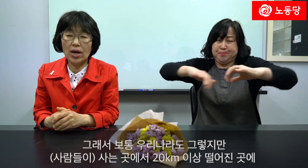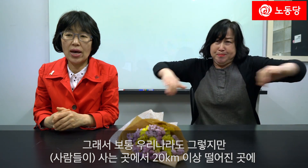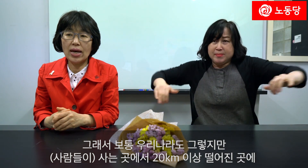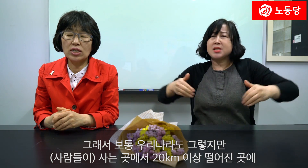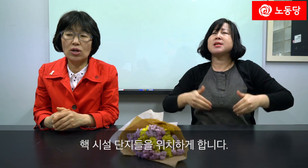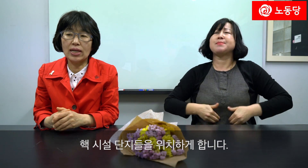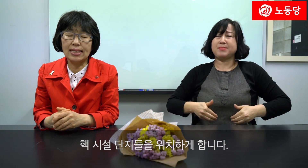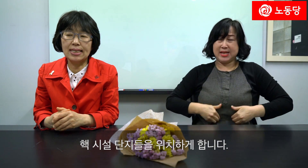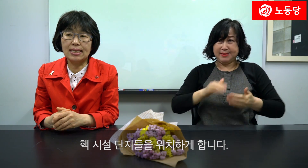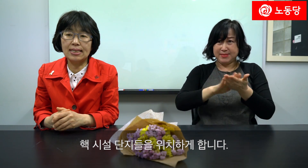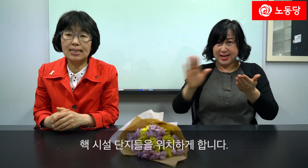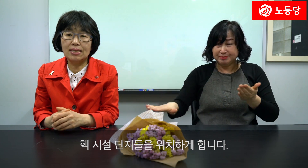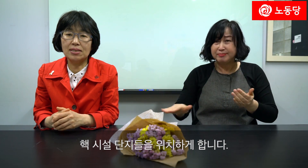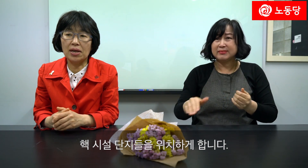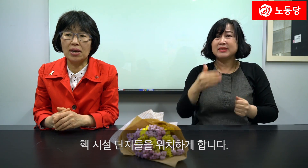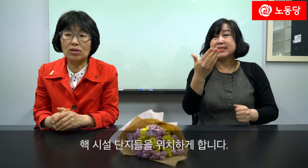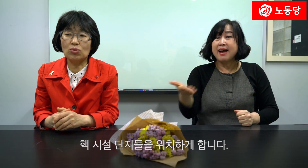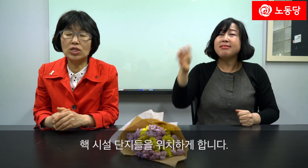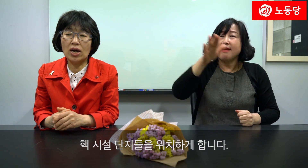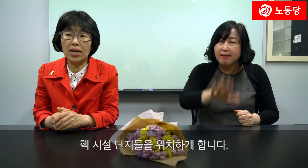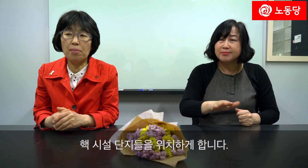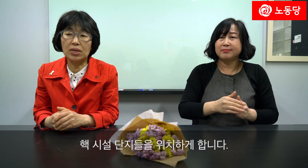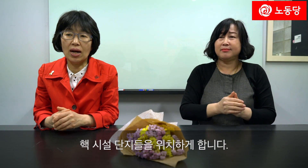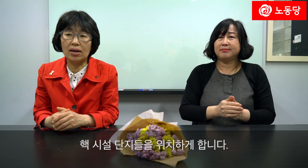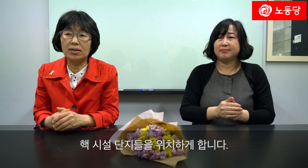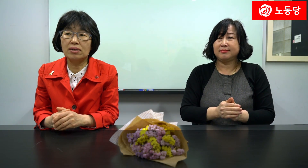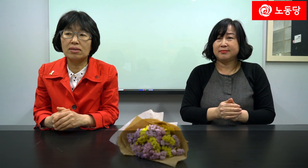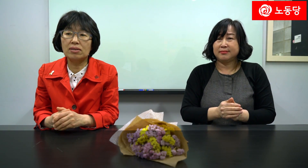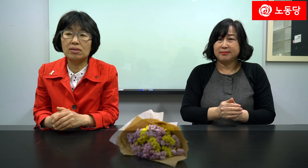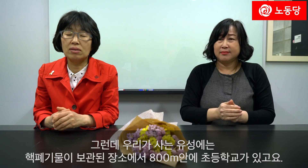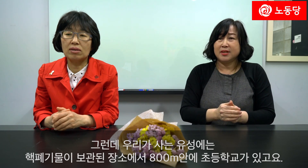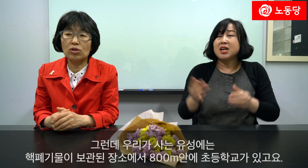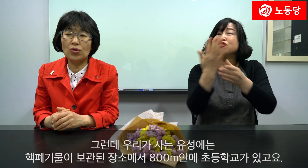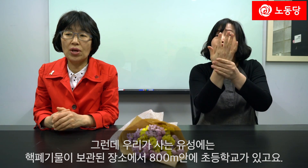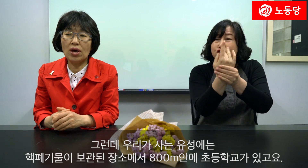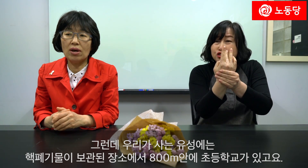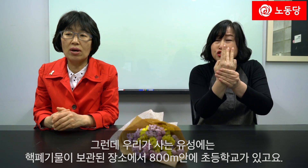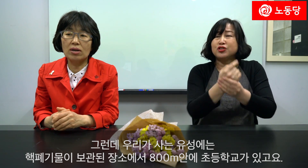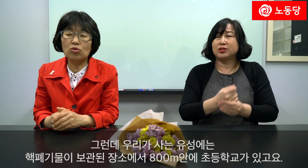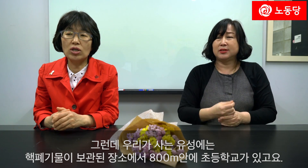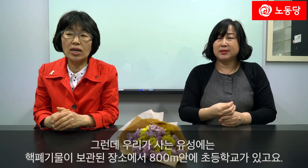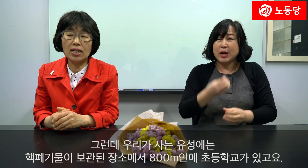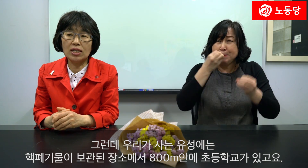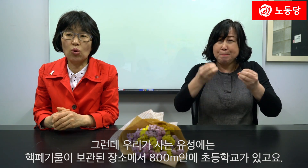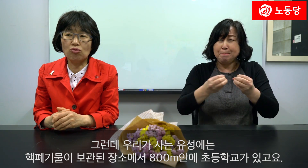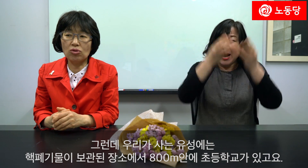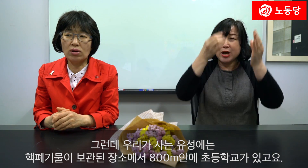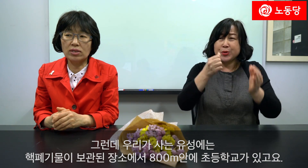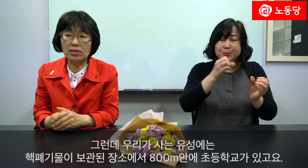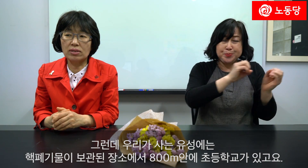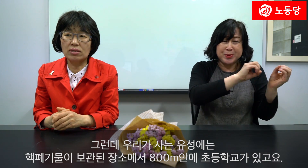떨어진 곳에 핵시설 단지들을 위치하게 합니다. 그런데 우리가 사는